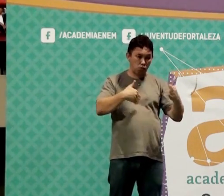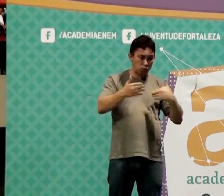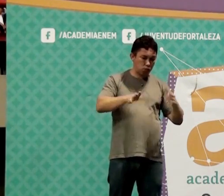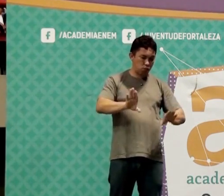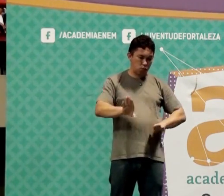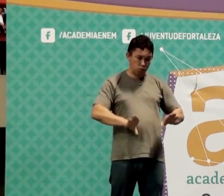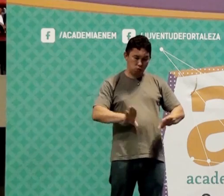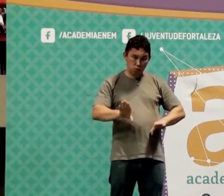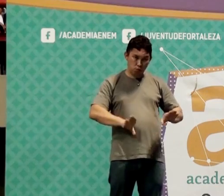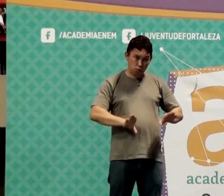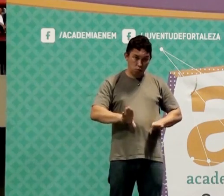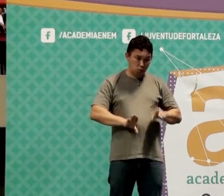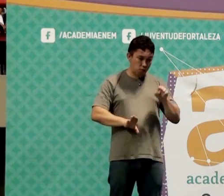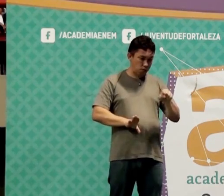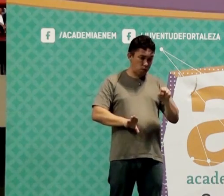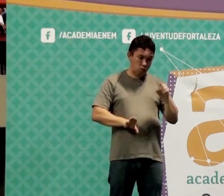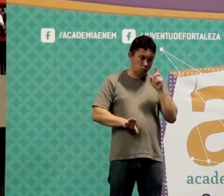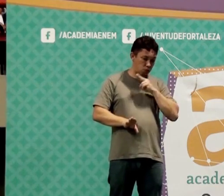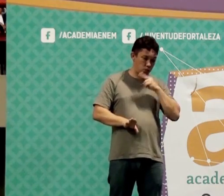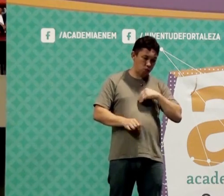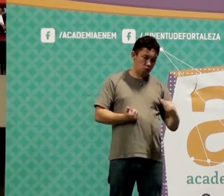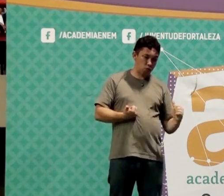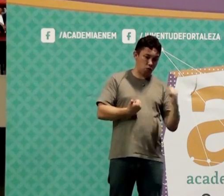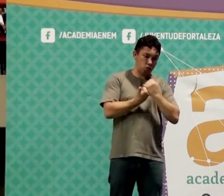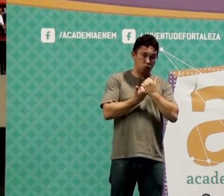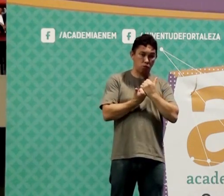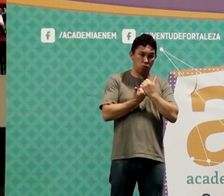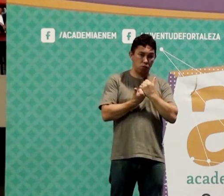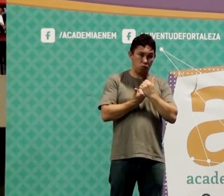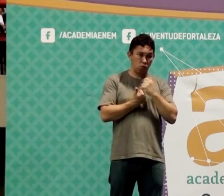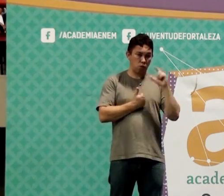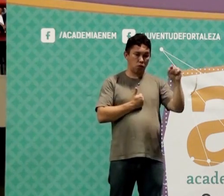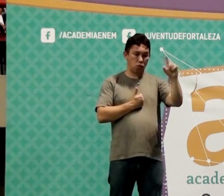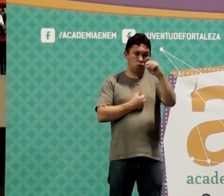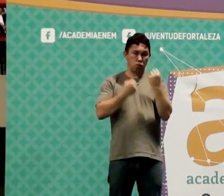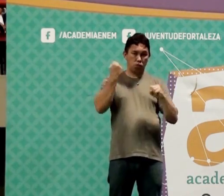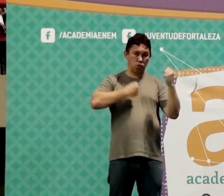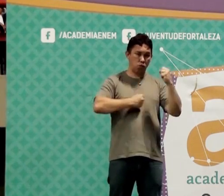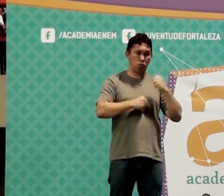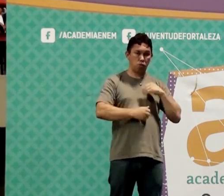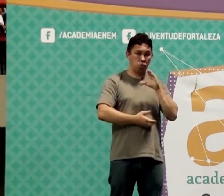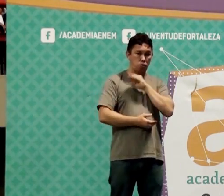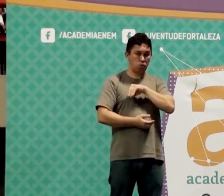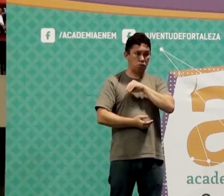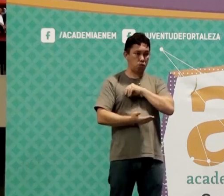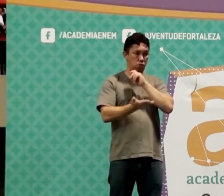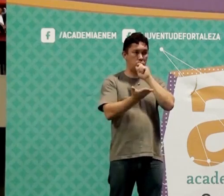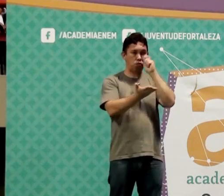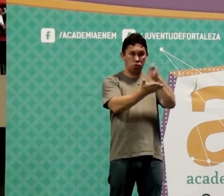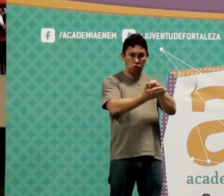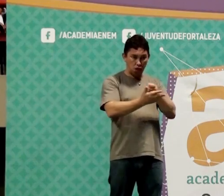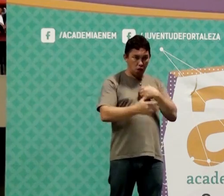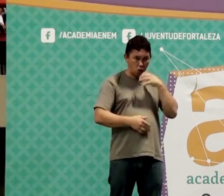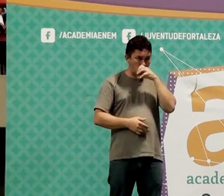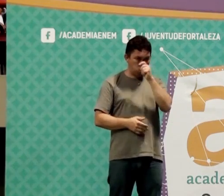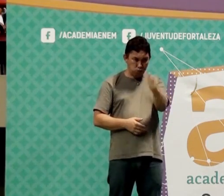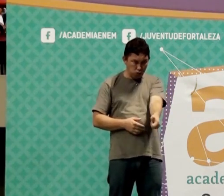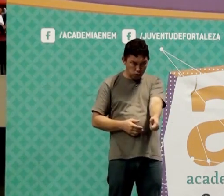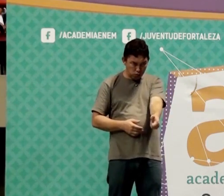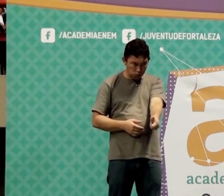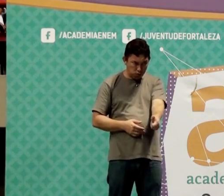horas depois. Entendeu? Aconteceu uma coisa no Brasil, mas a Bolsa de Valores do Japão aconteceu de dia.